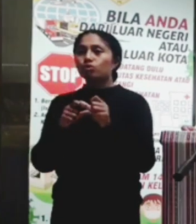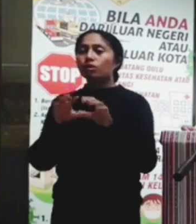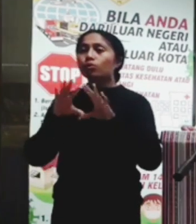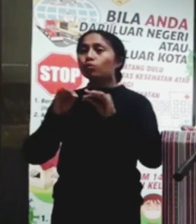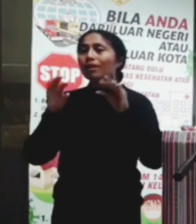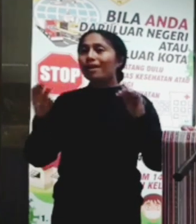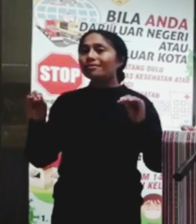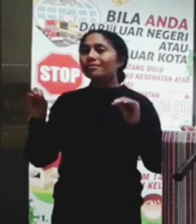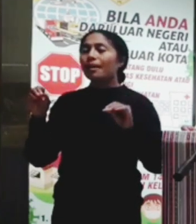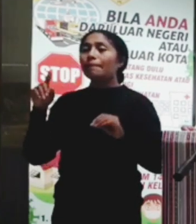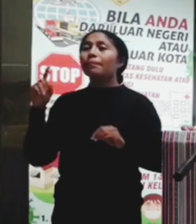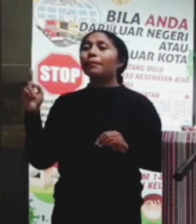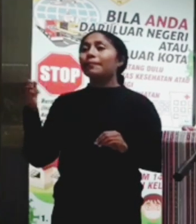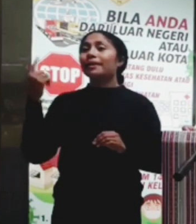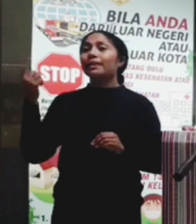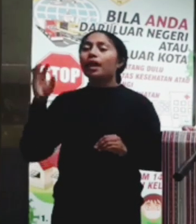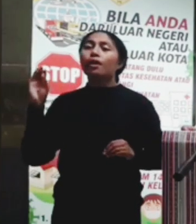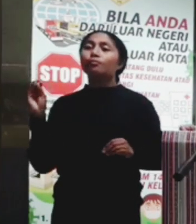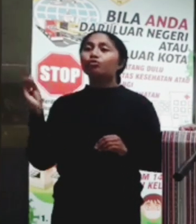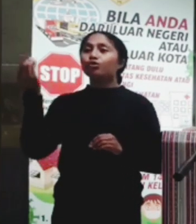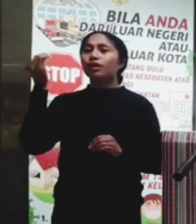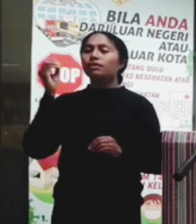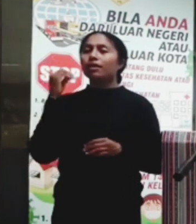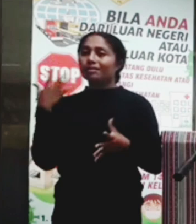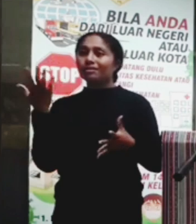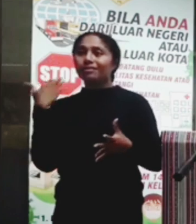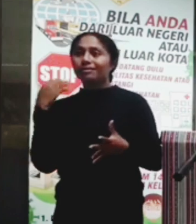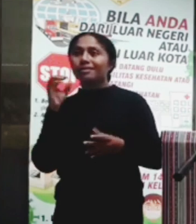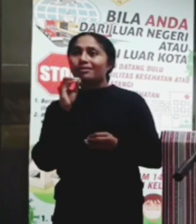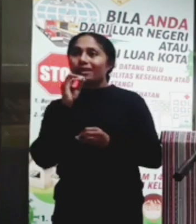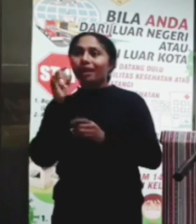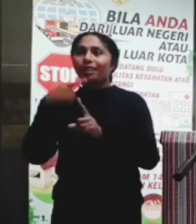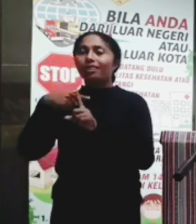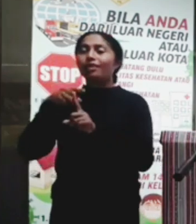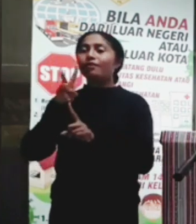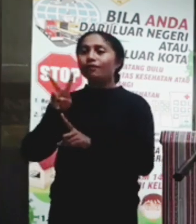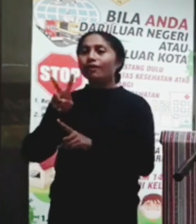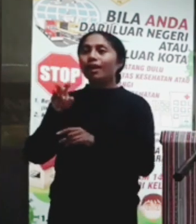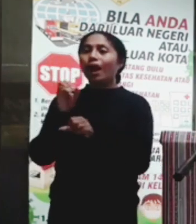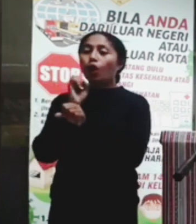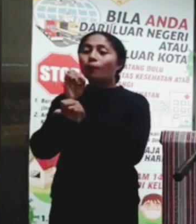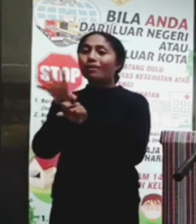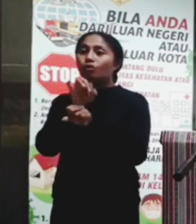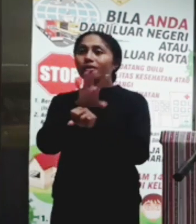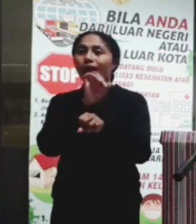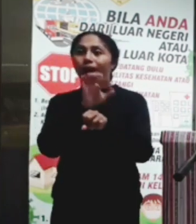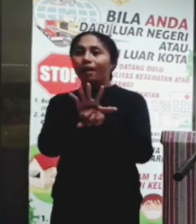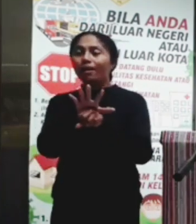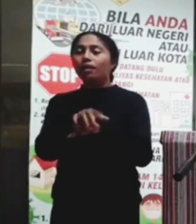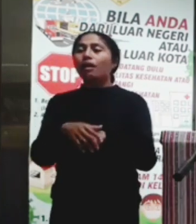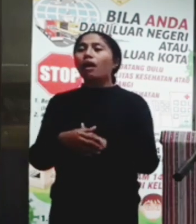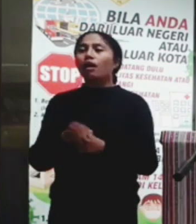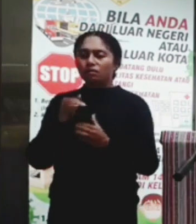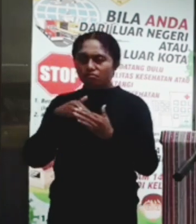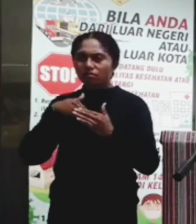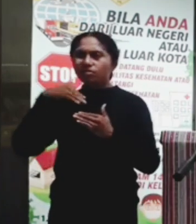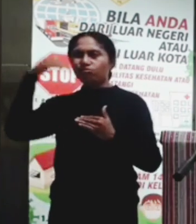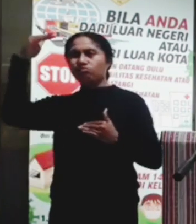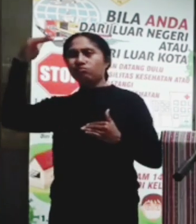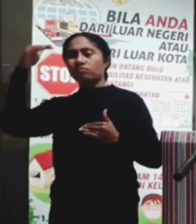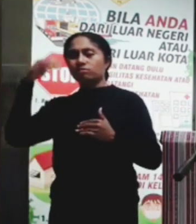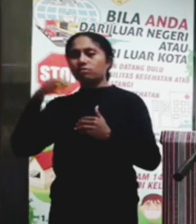pemerintah pusat tadi dalam siaran televisi bahwa penularan akan terus terjadi